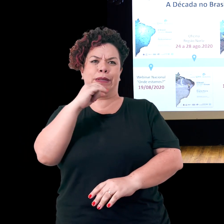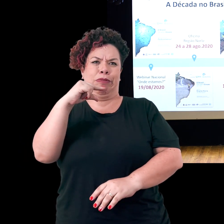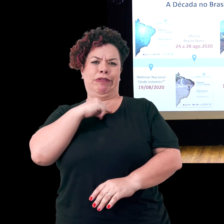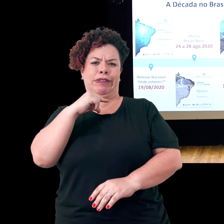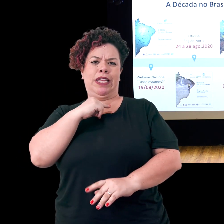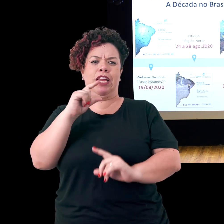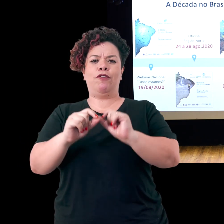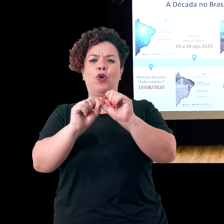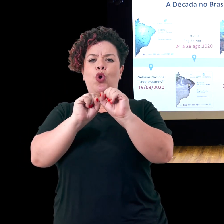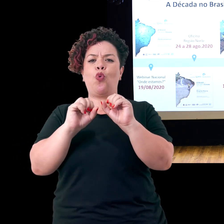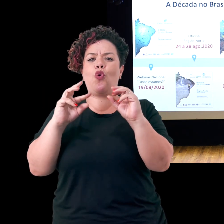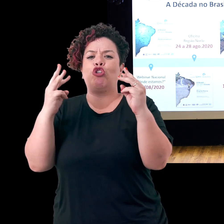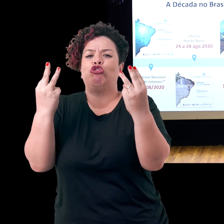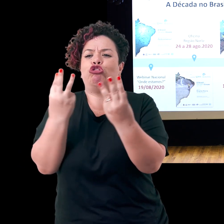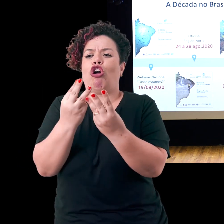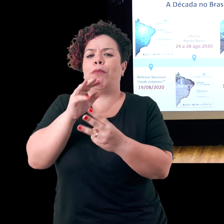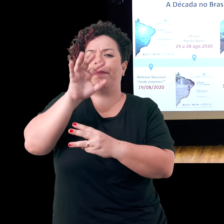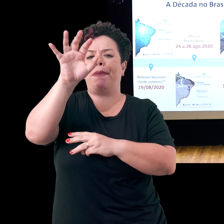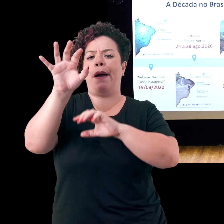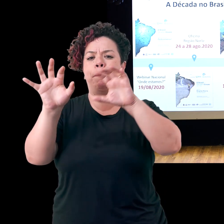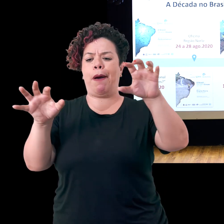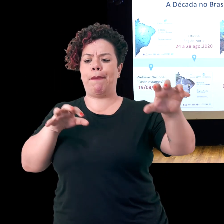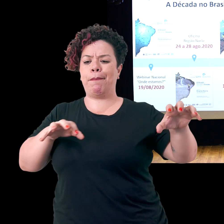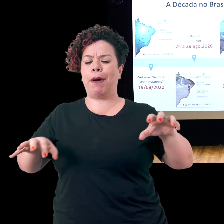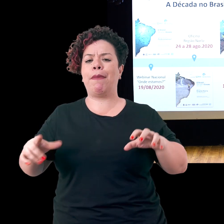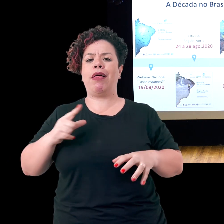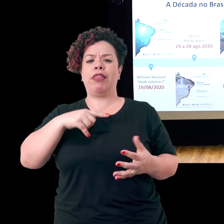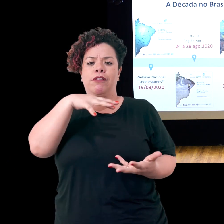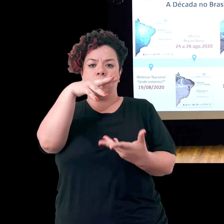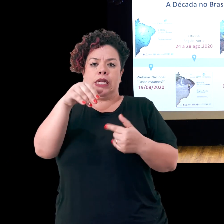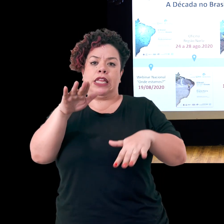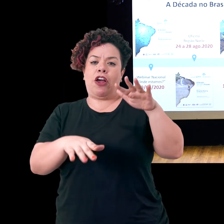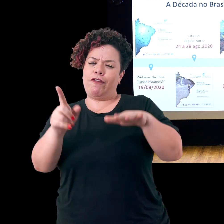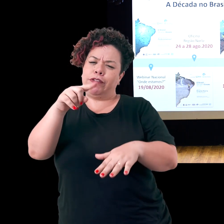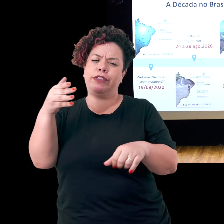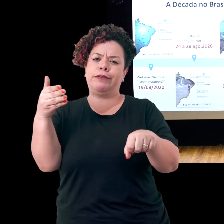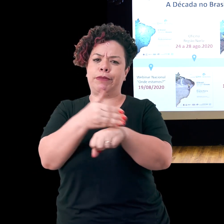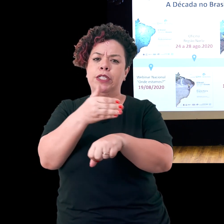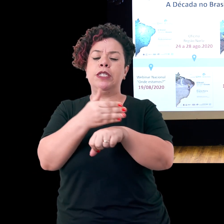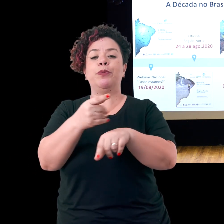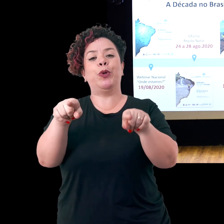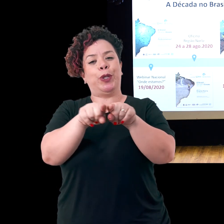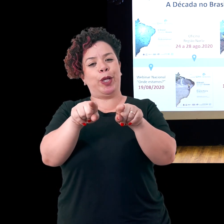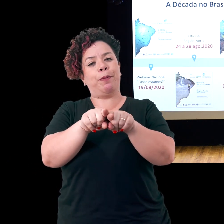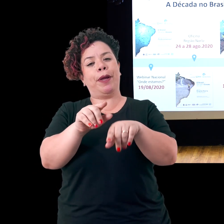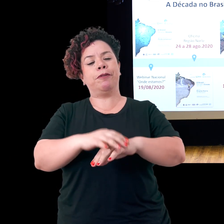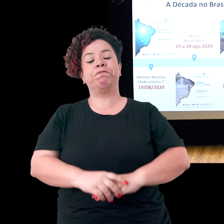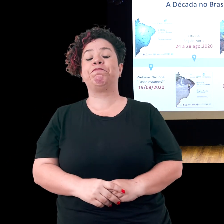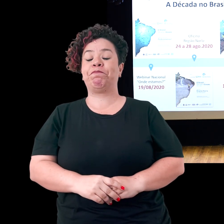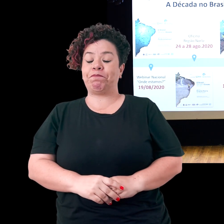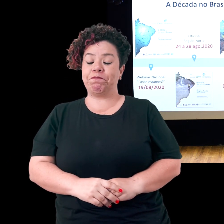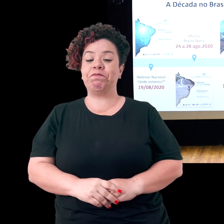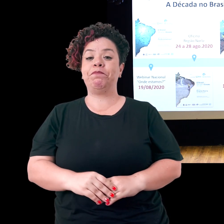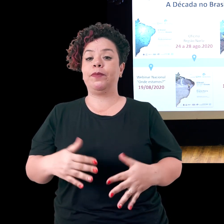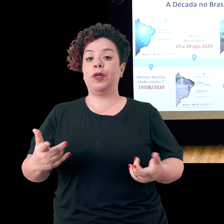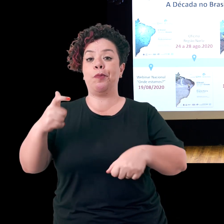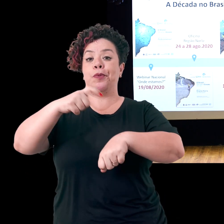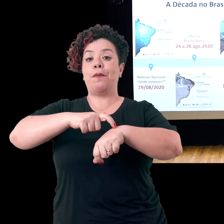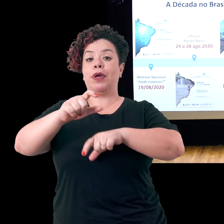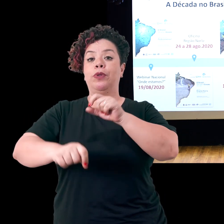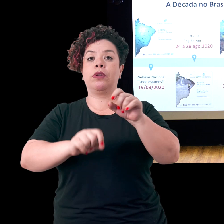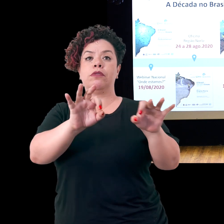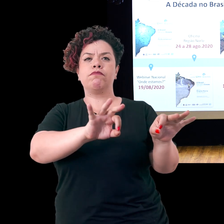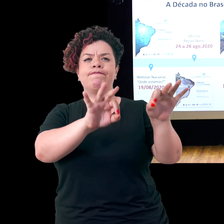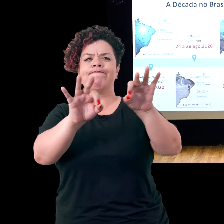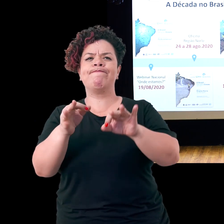série de workshops regionais, talvez alguns de vocês tenham participado, né, foram momentos de